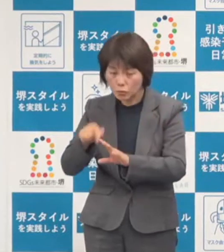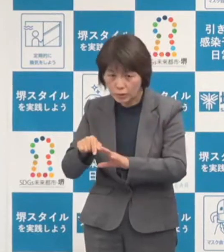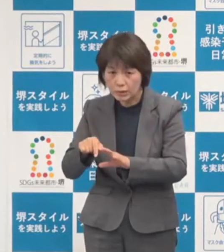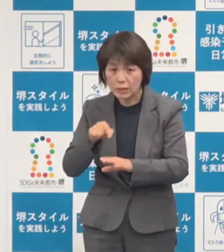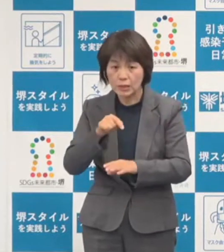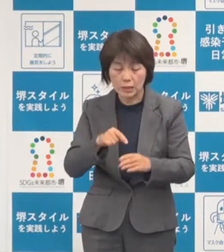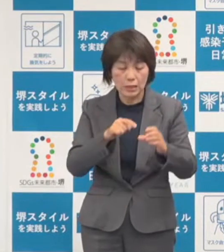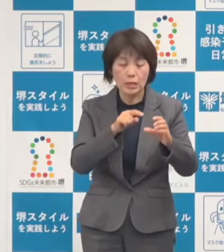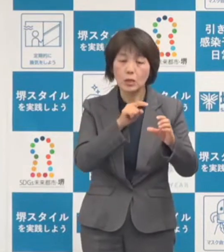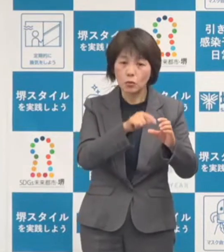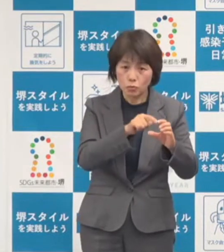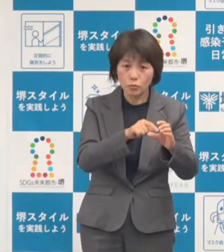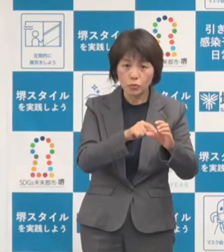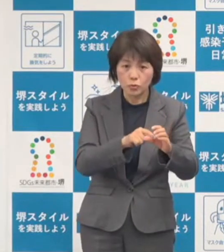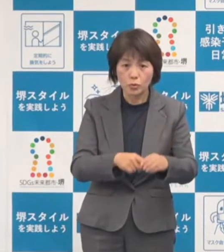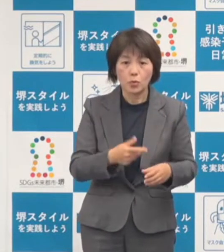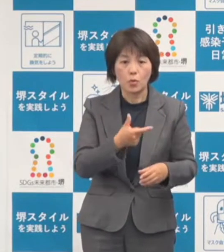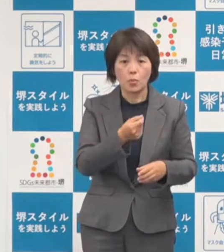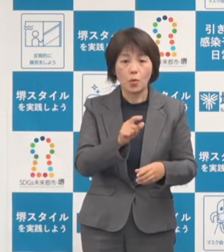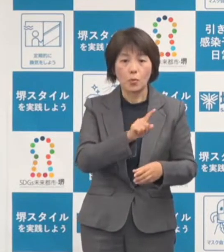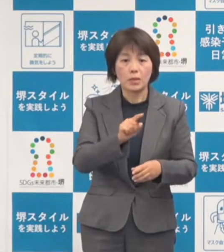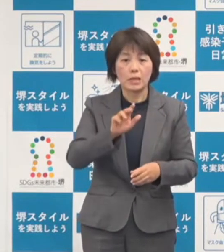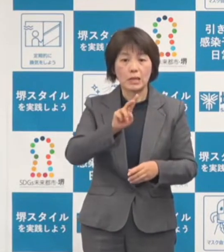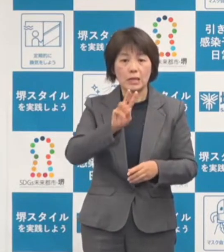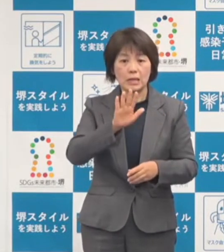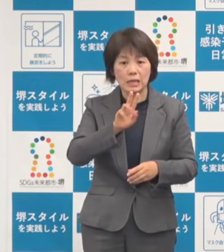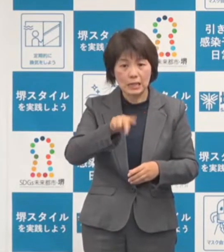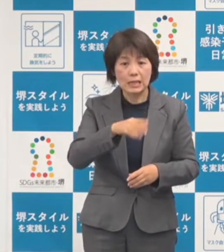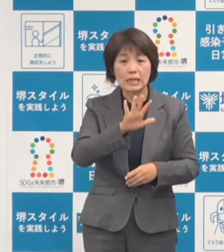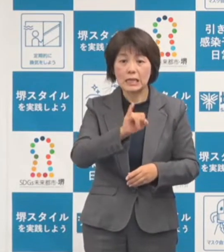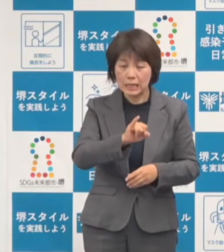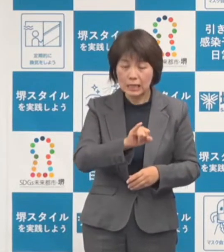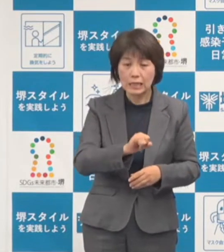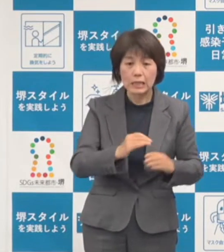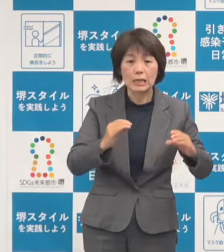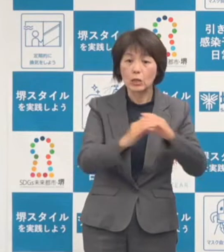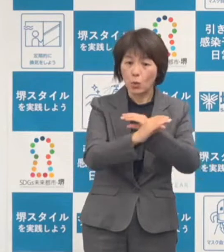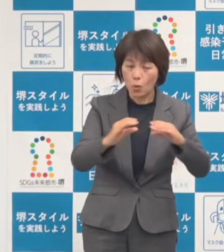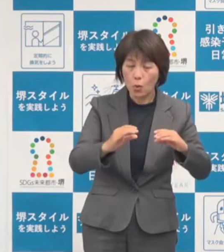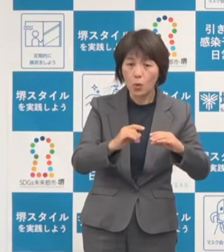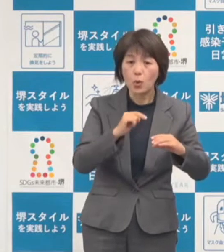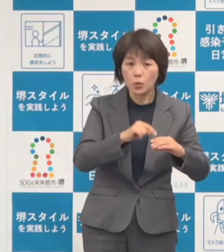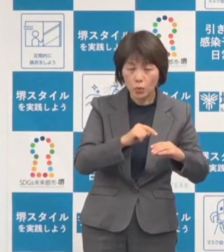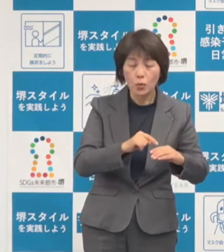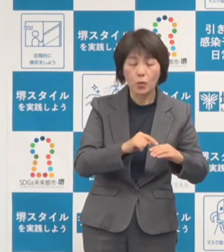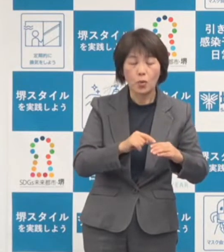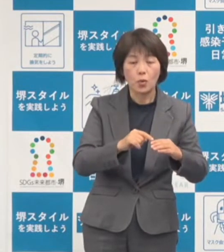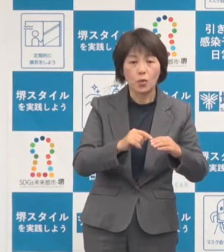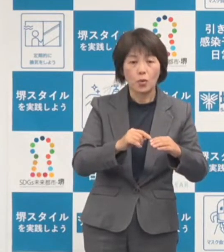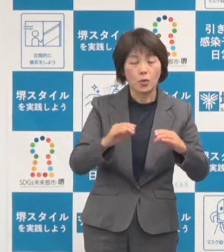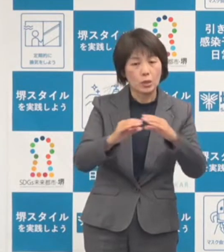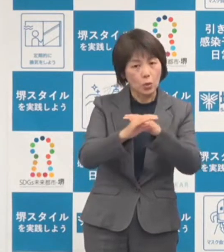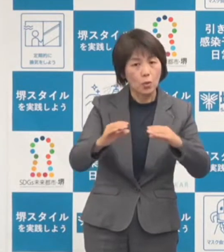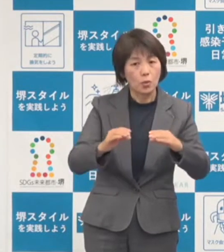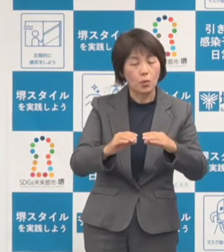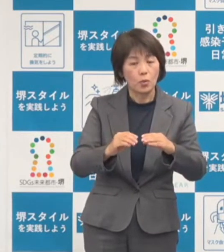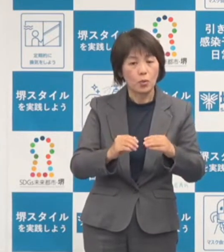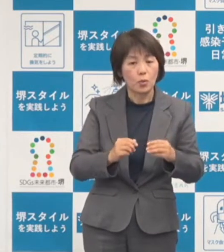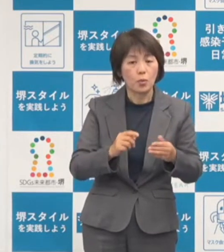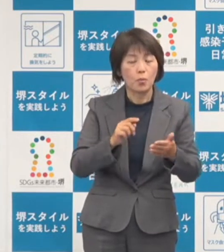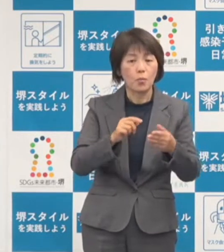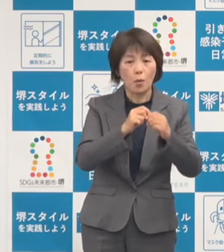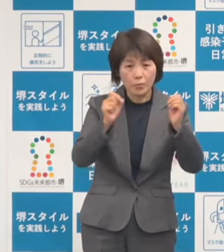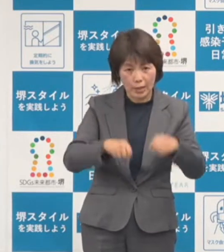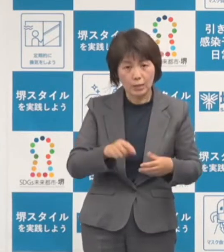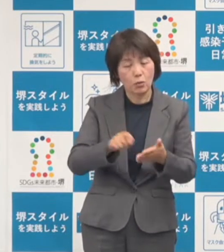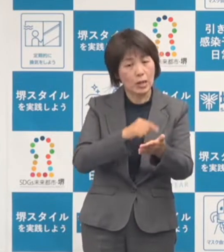におきまして、仙北ニュータウン地域での移動問題の解決、移動課題の解決等に向けて、南